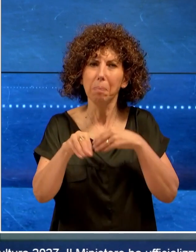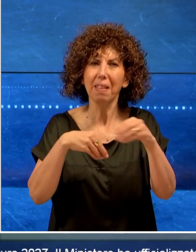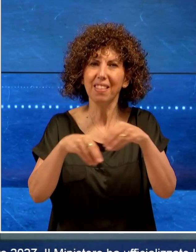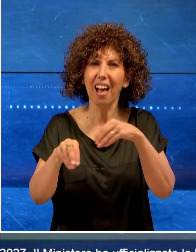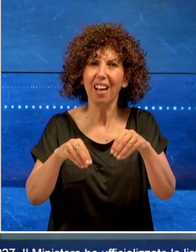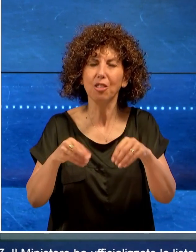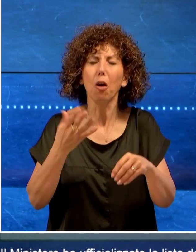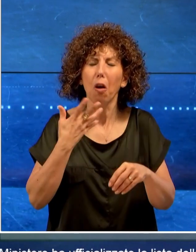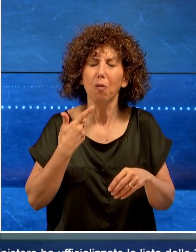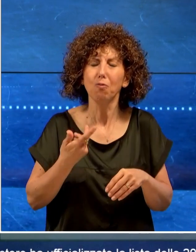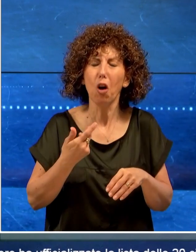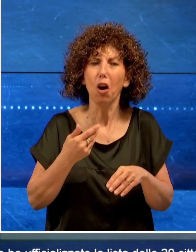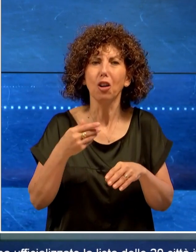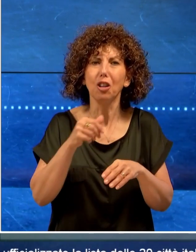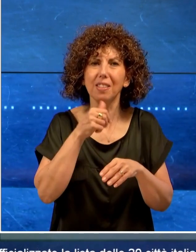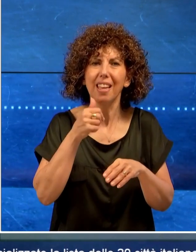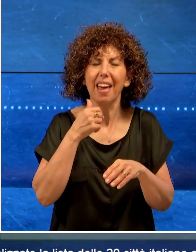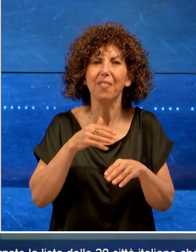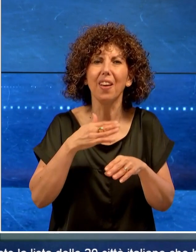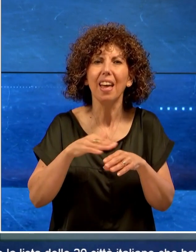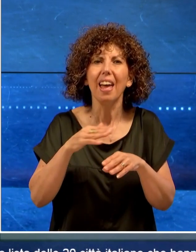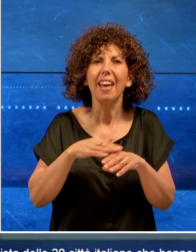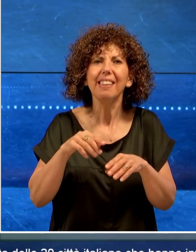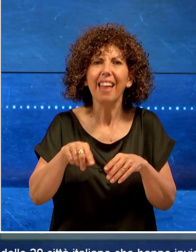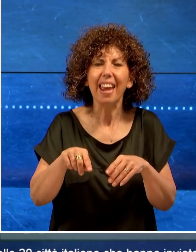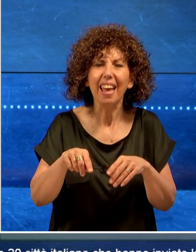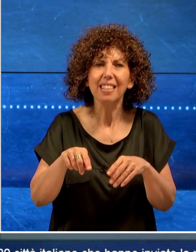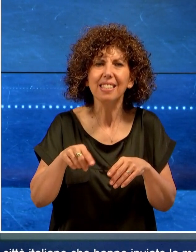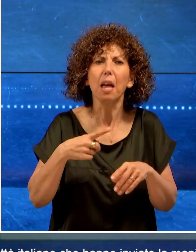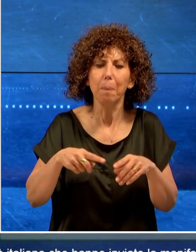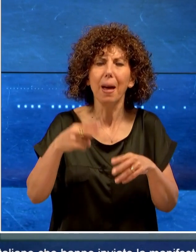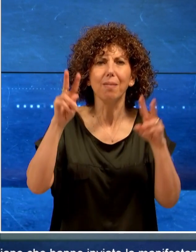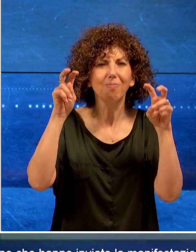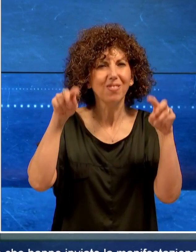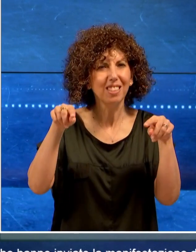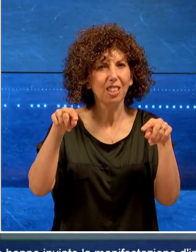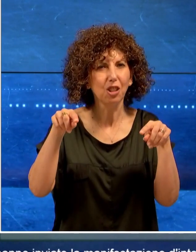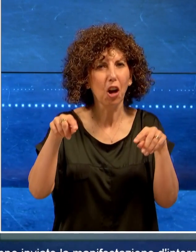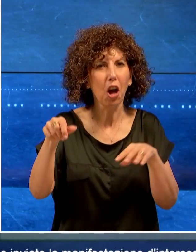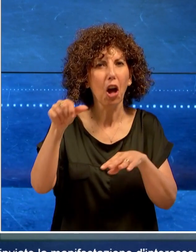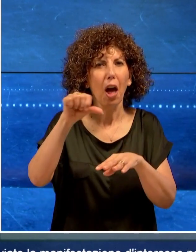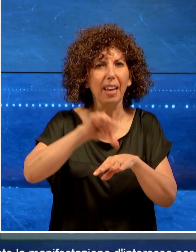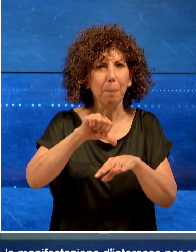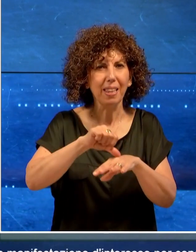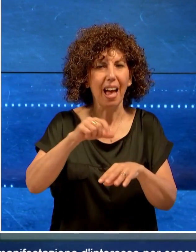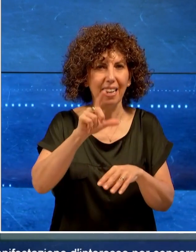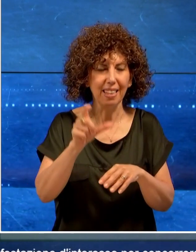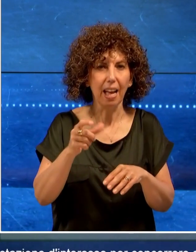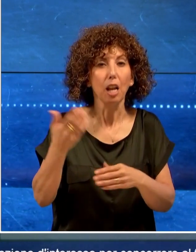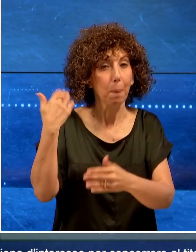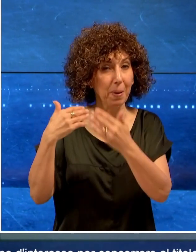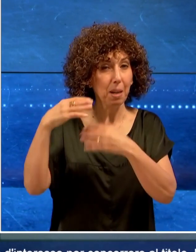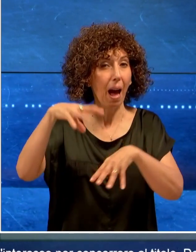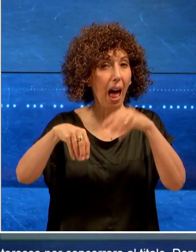manifestazione di interesse per concorrere al titolo dopo Alberobello e Brindisi